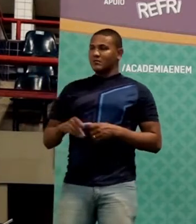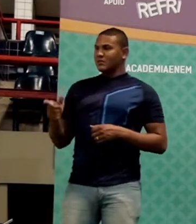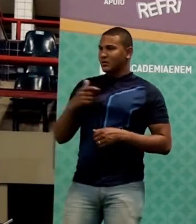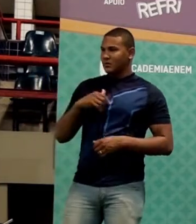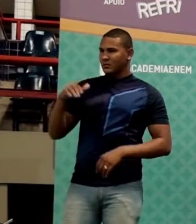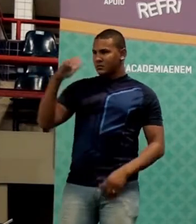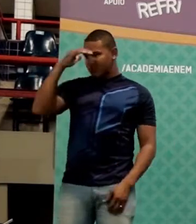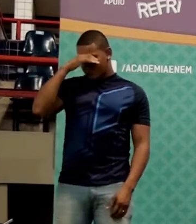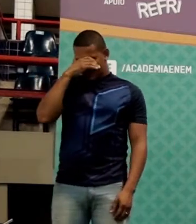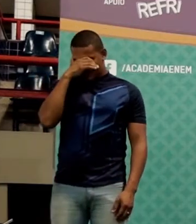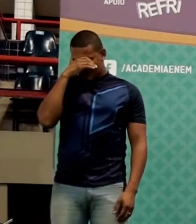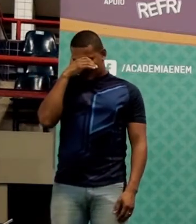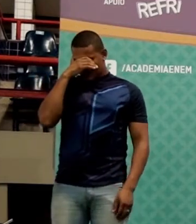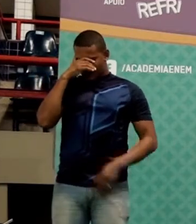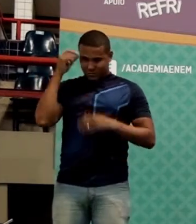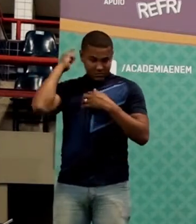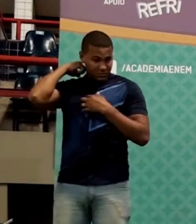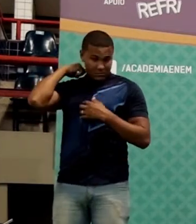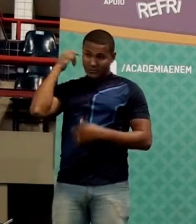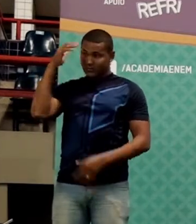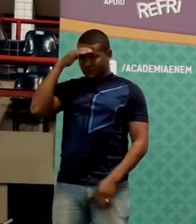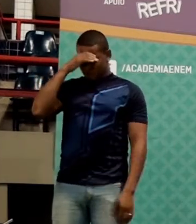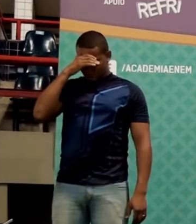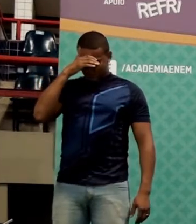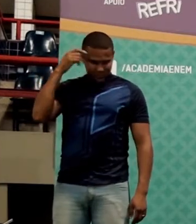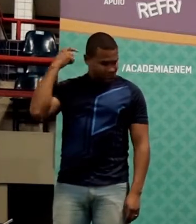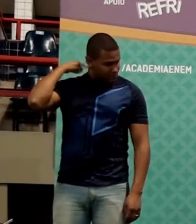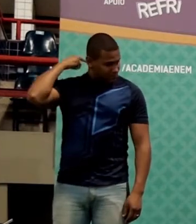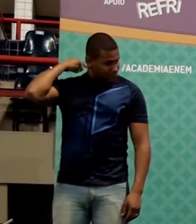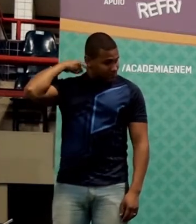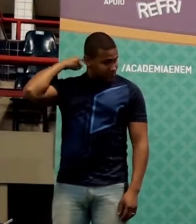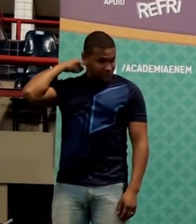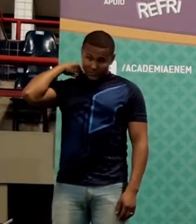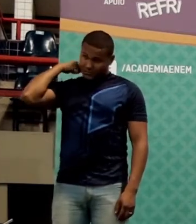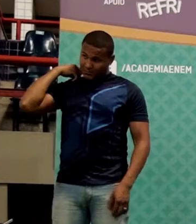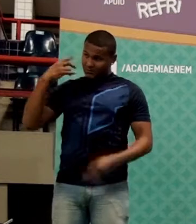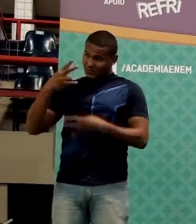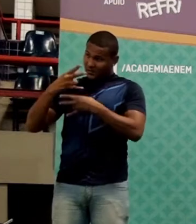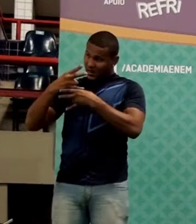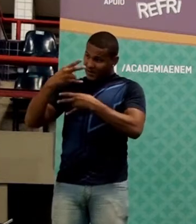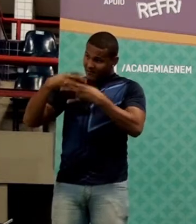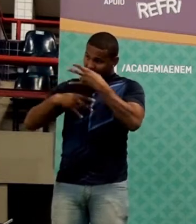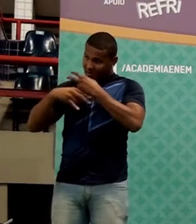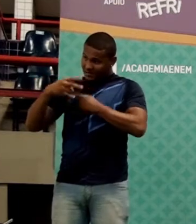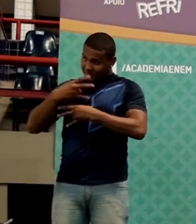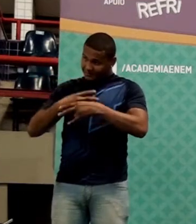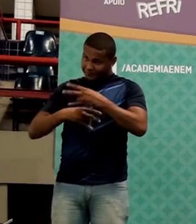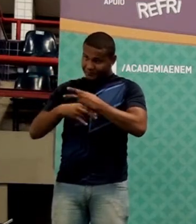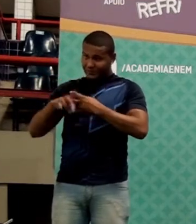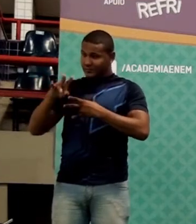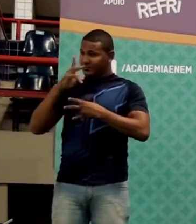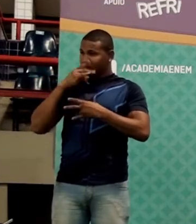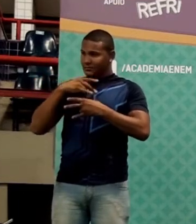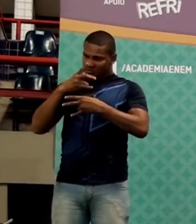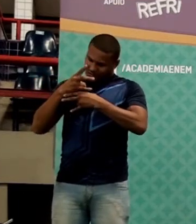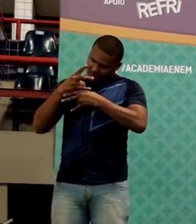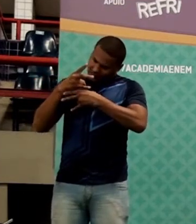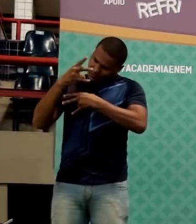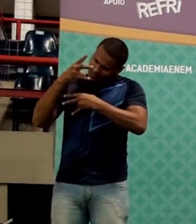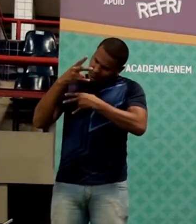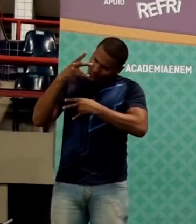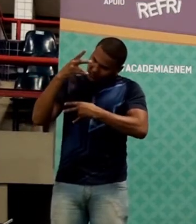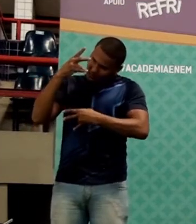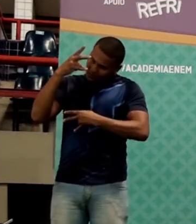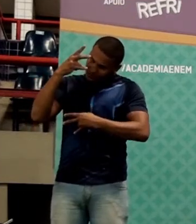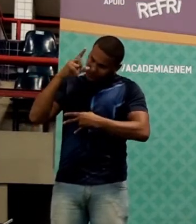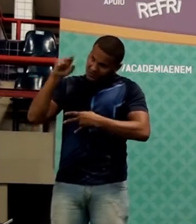cabeça baixa, aí o pescoço, ele cria uma distância grande entre as vértebras. Aí, para compensar,